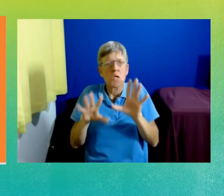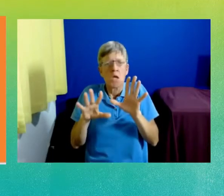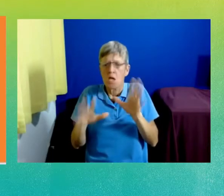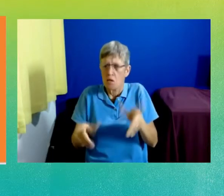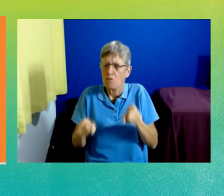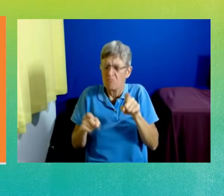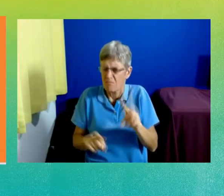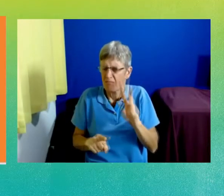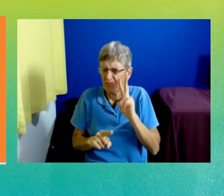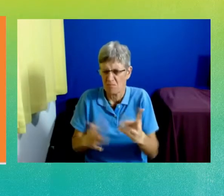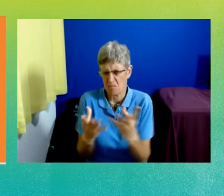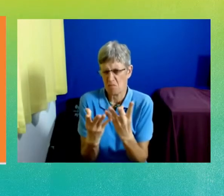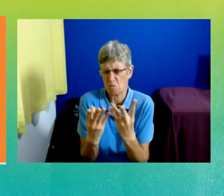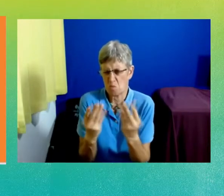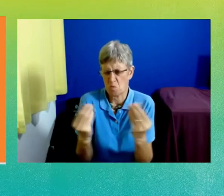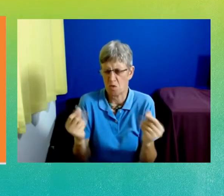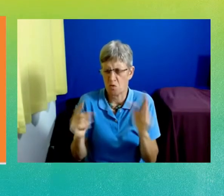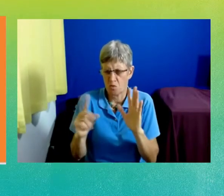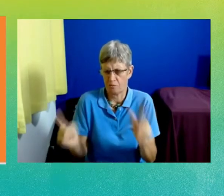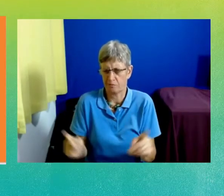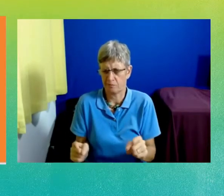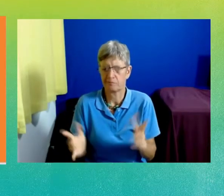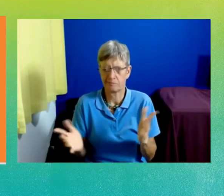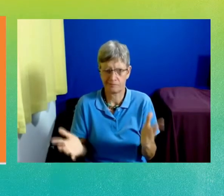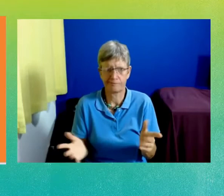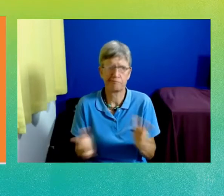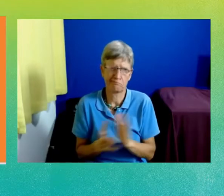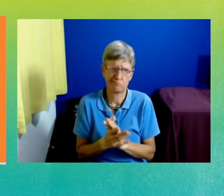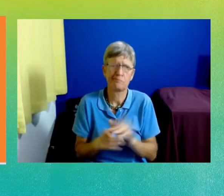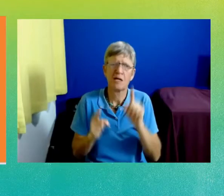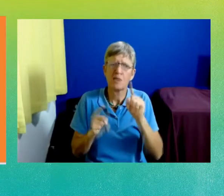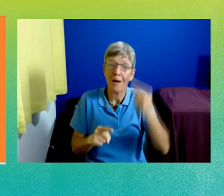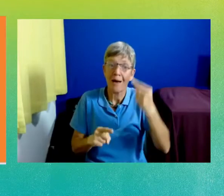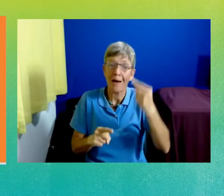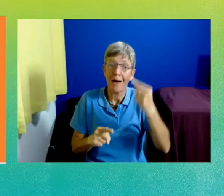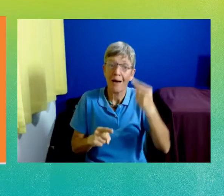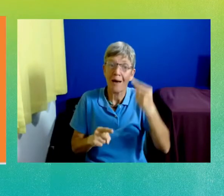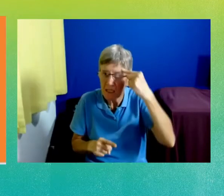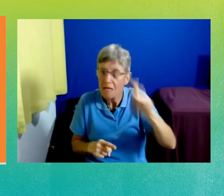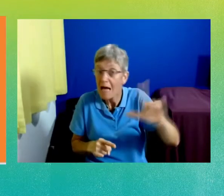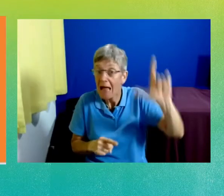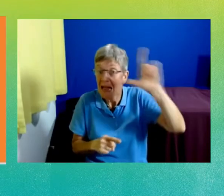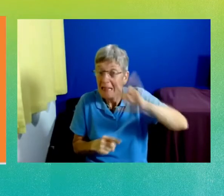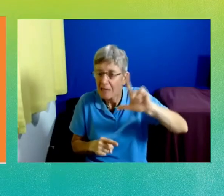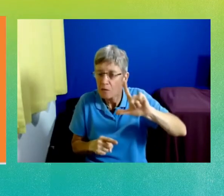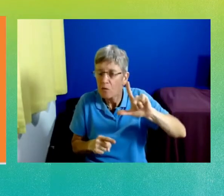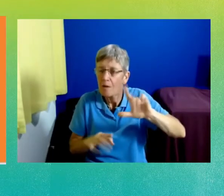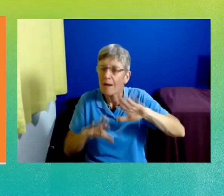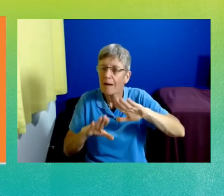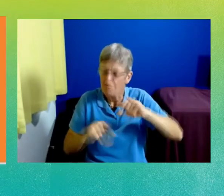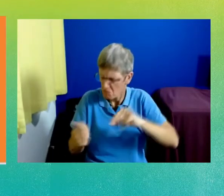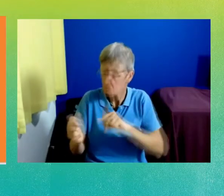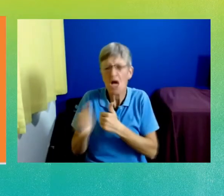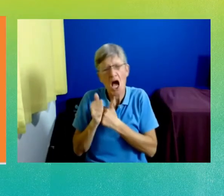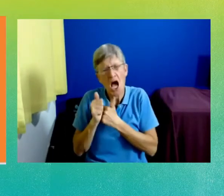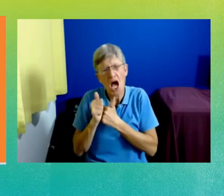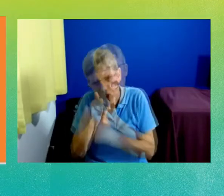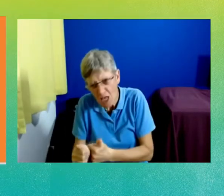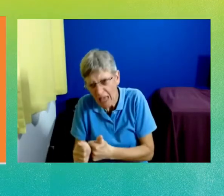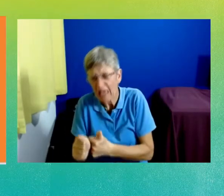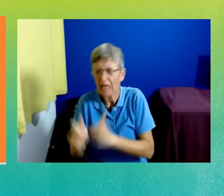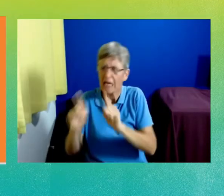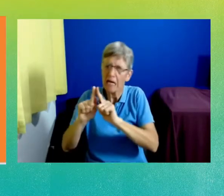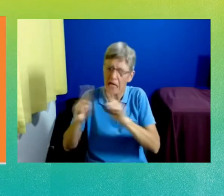utilizando somente essa parte do corpo, e ele consegue ali incorporar um lápis e um papel, o lápis sendo